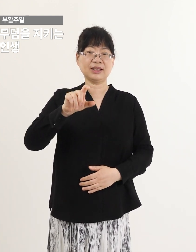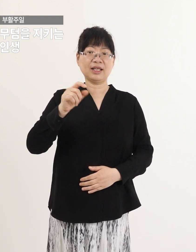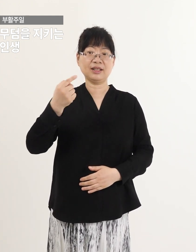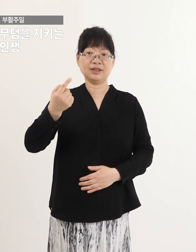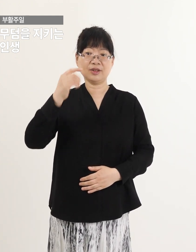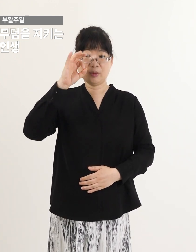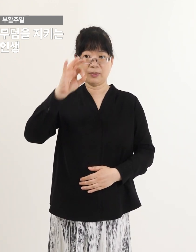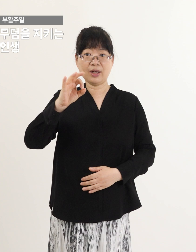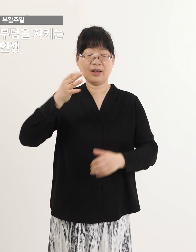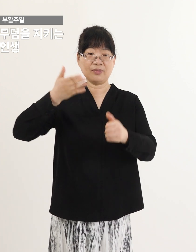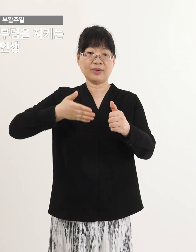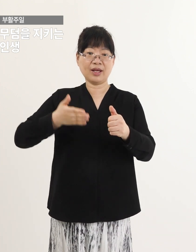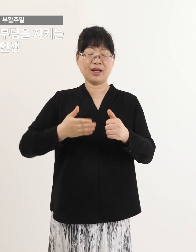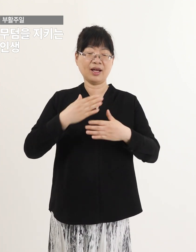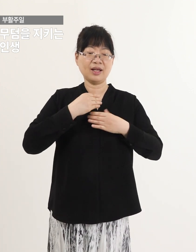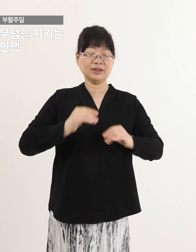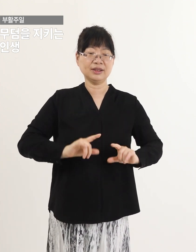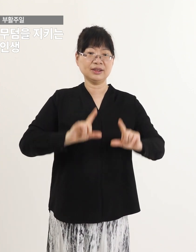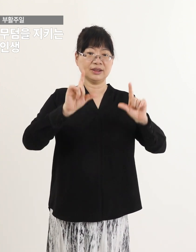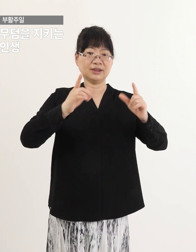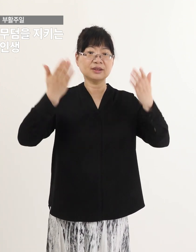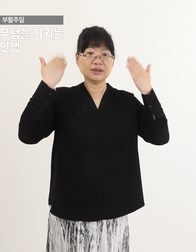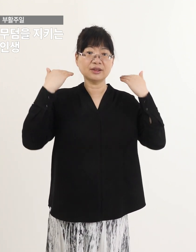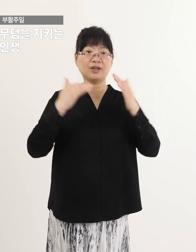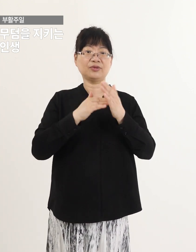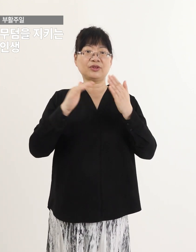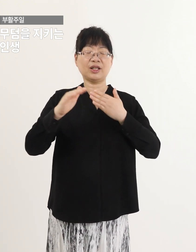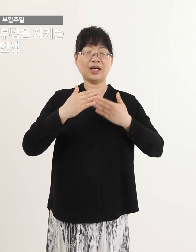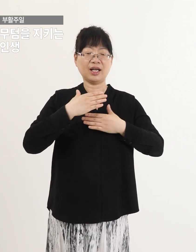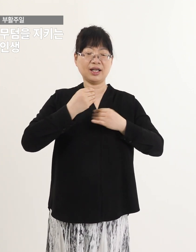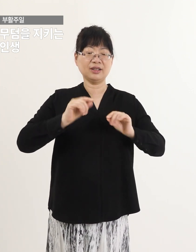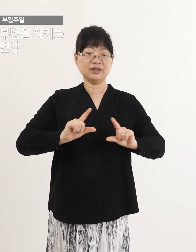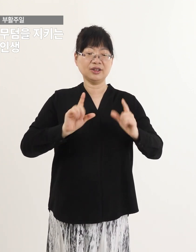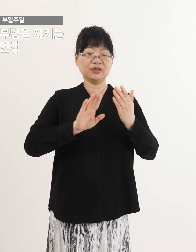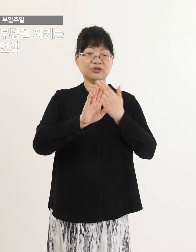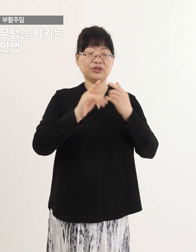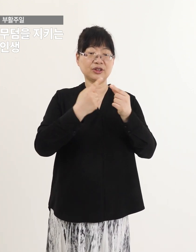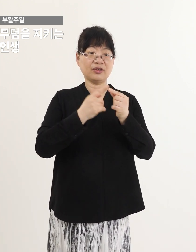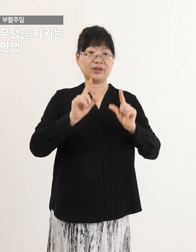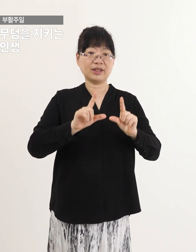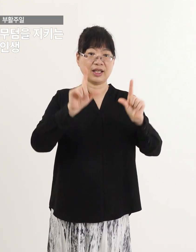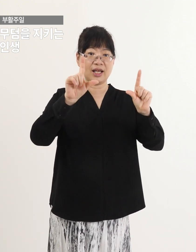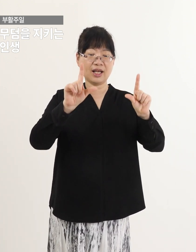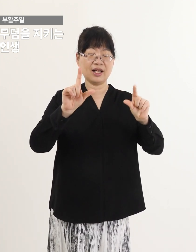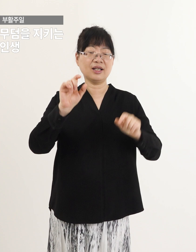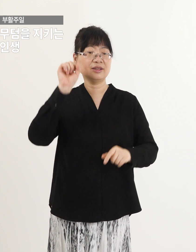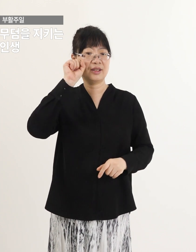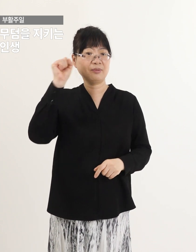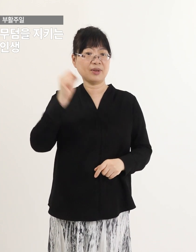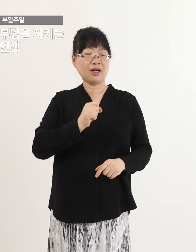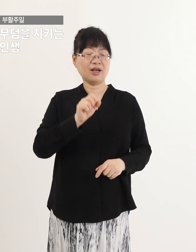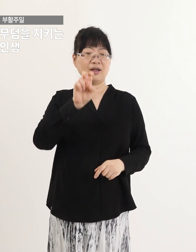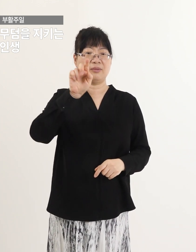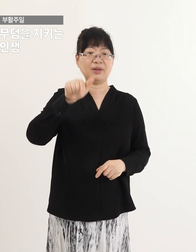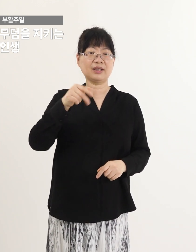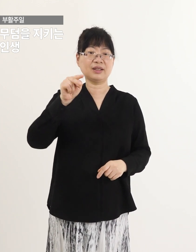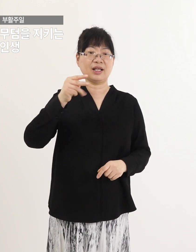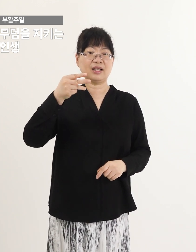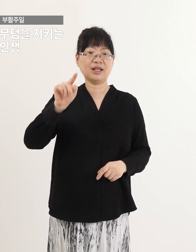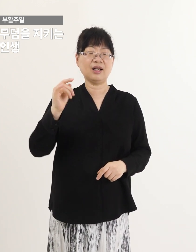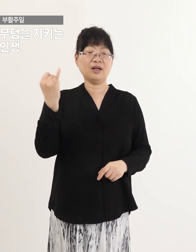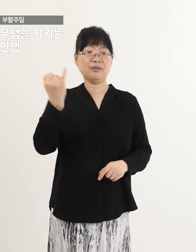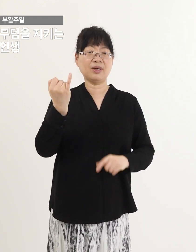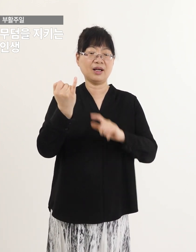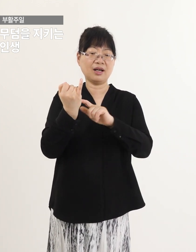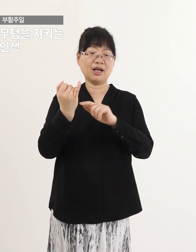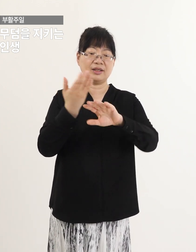볼까요? 안식일이 다 지나고 안식 후 첫날이 되려는 새벽에 막달라 마리아와